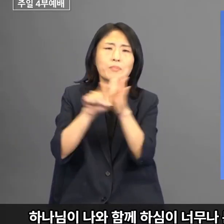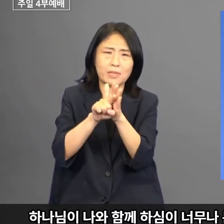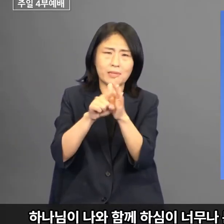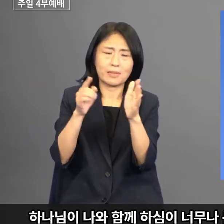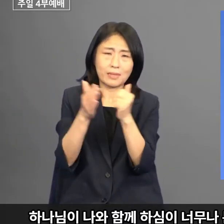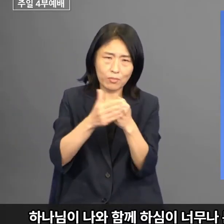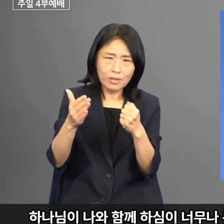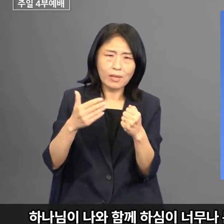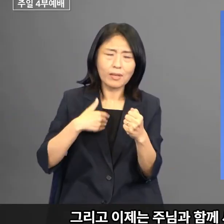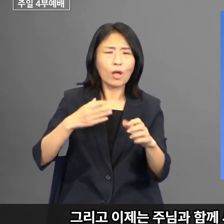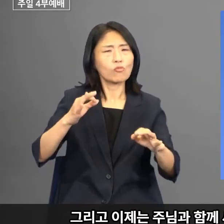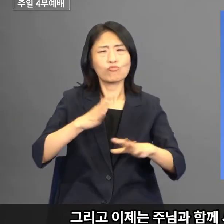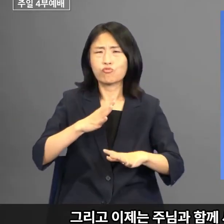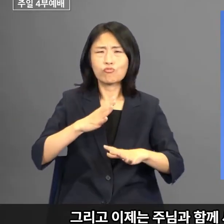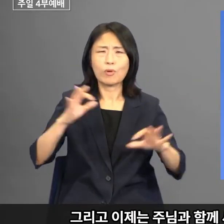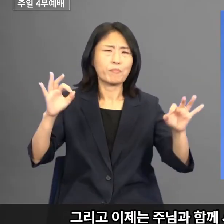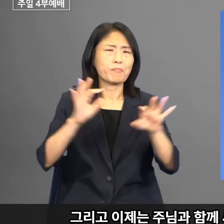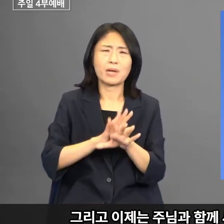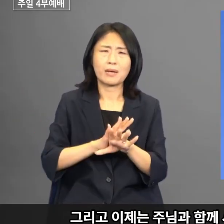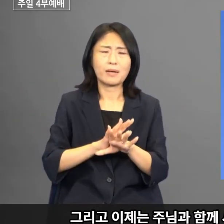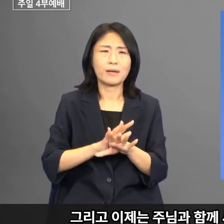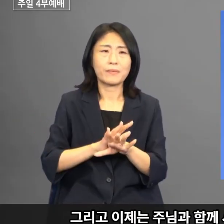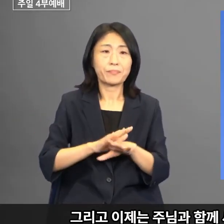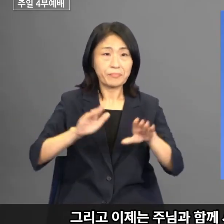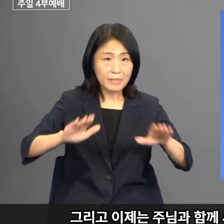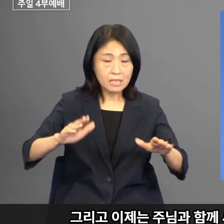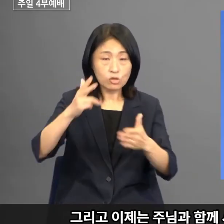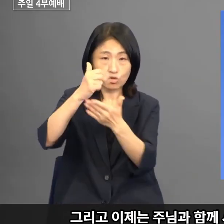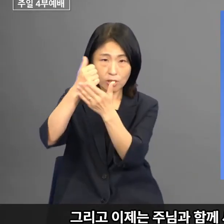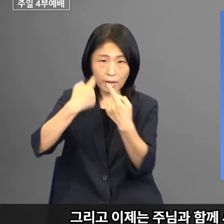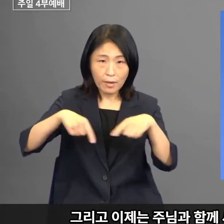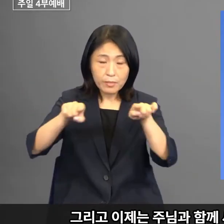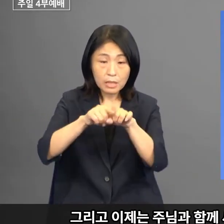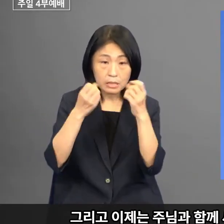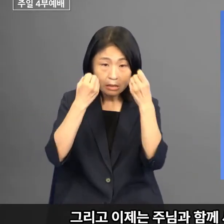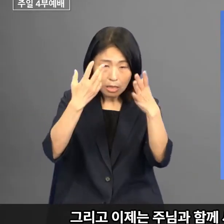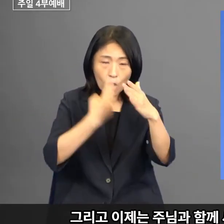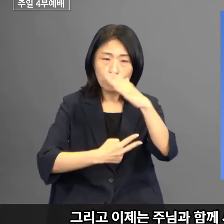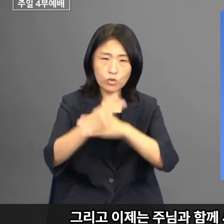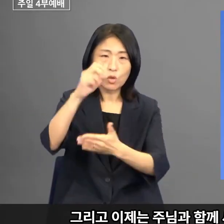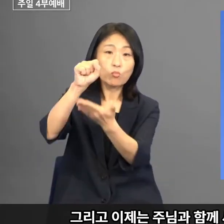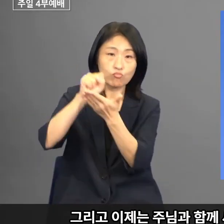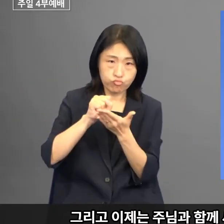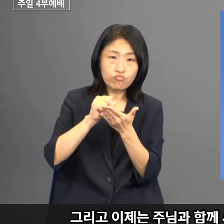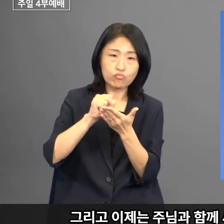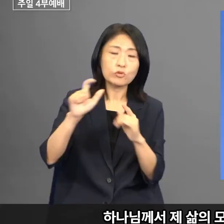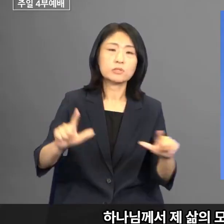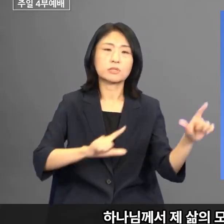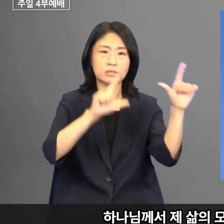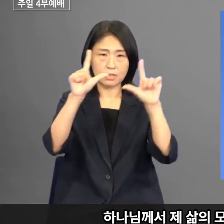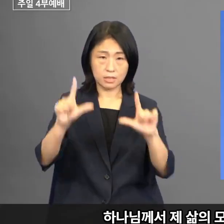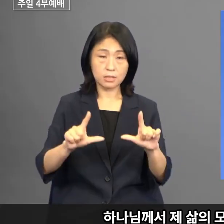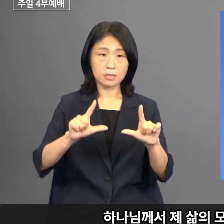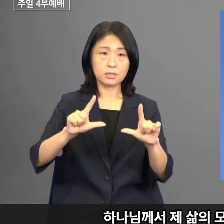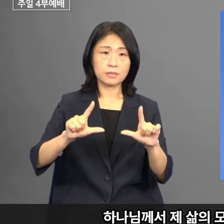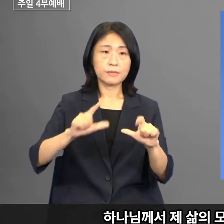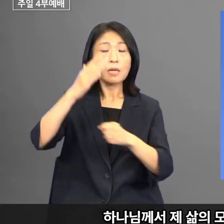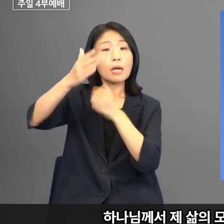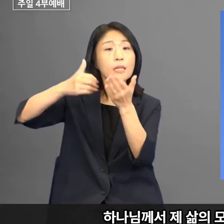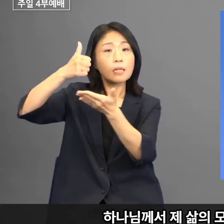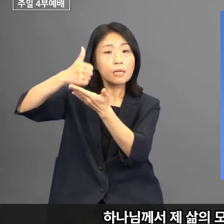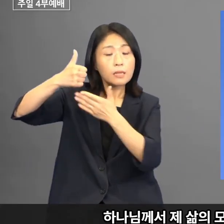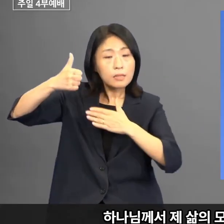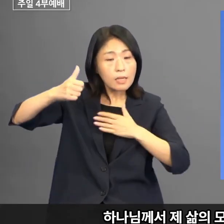두려움은 없습니다. 그리고 이제는 주님과 함께 새로운 비전을 품고 나아갑니다. 하나님께서